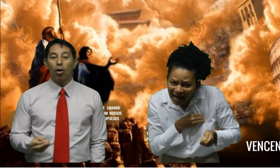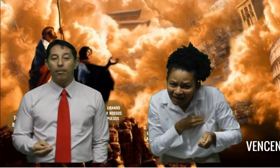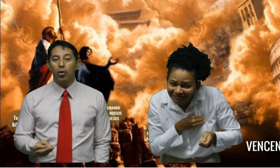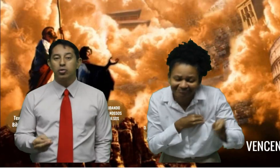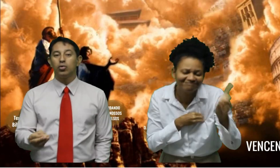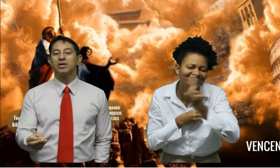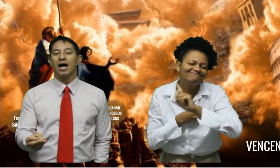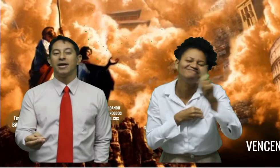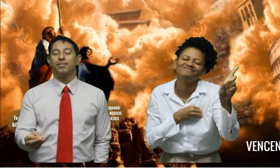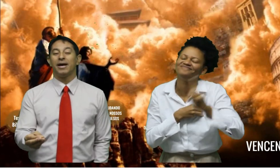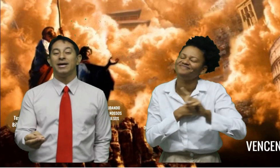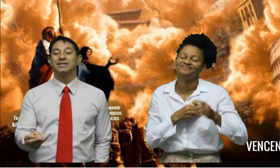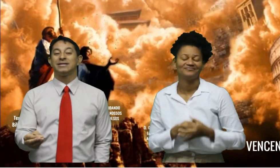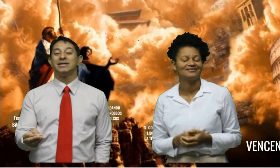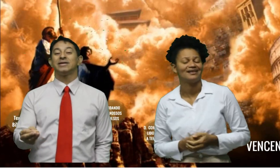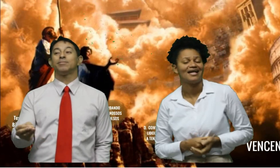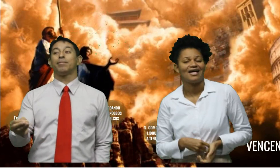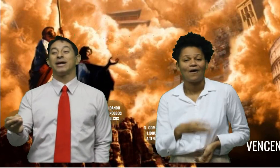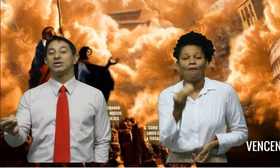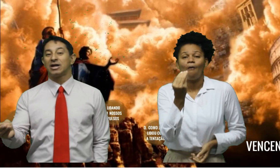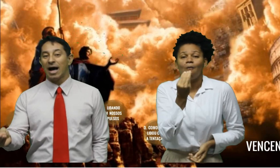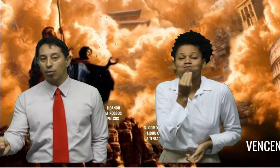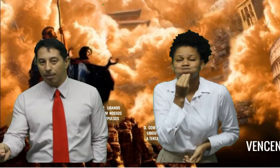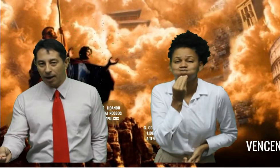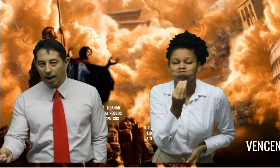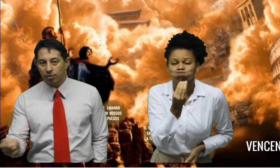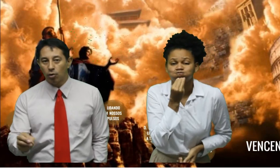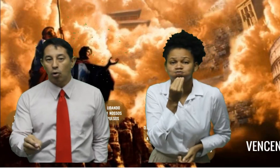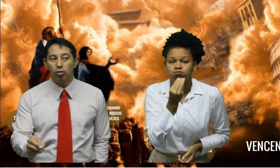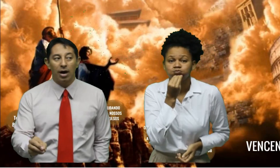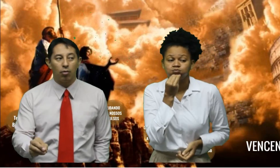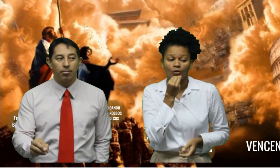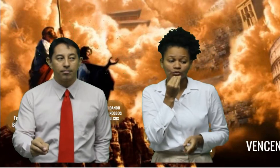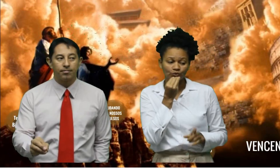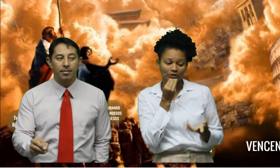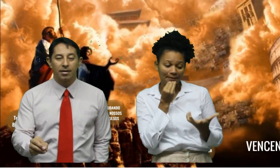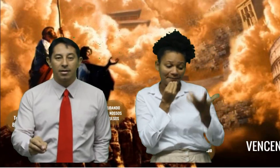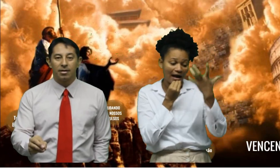é uma oportunidade para se praticar o pecado ou